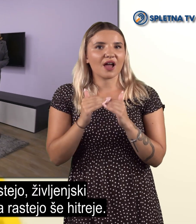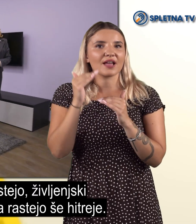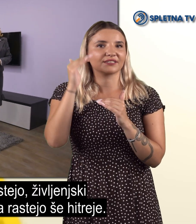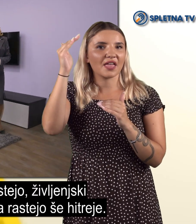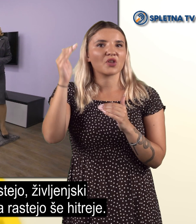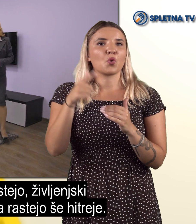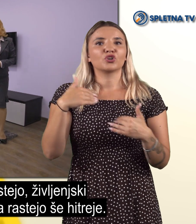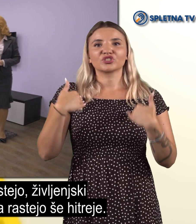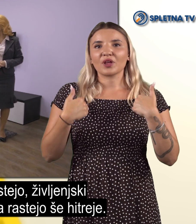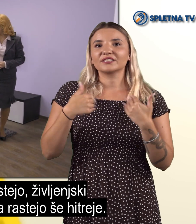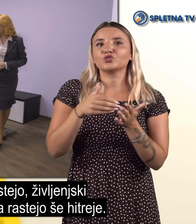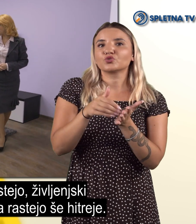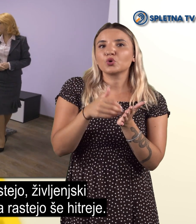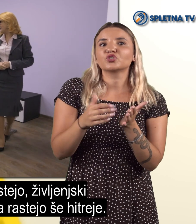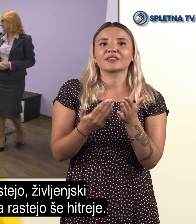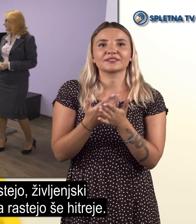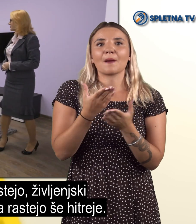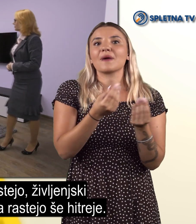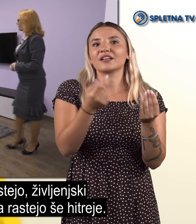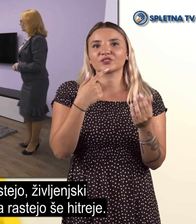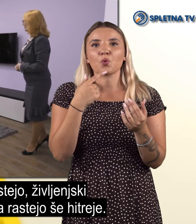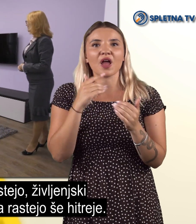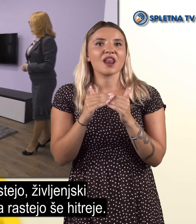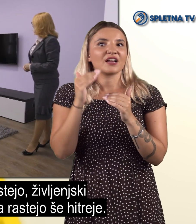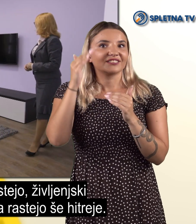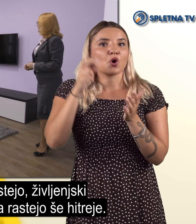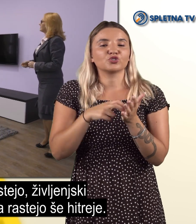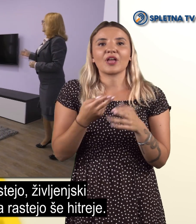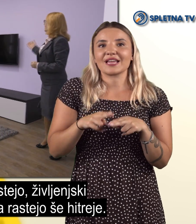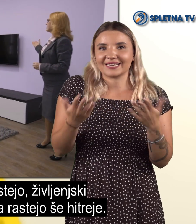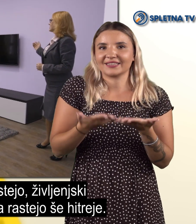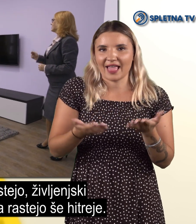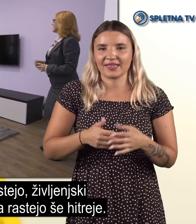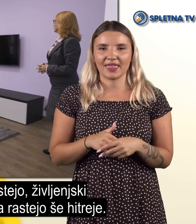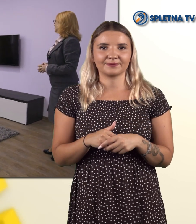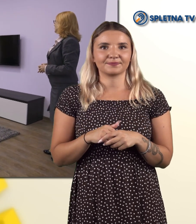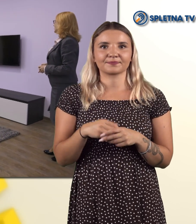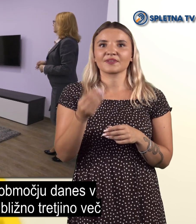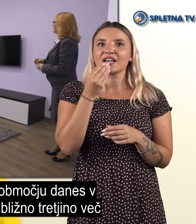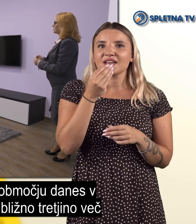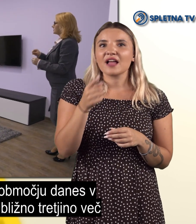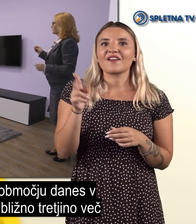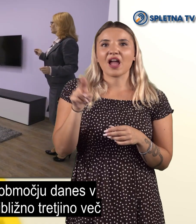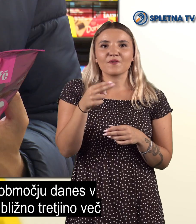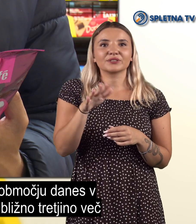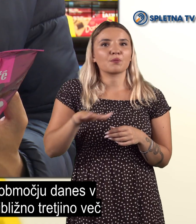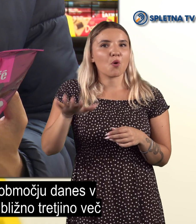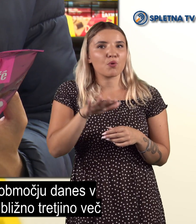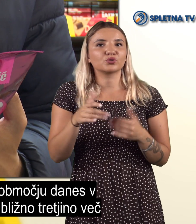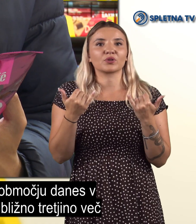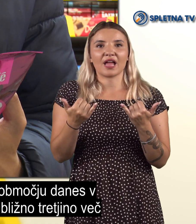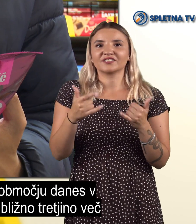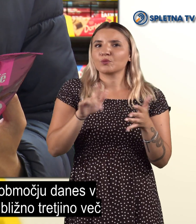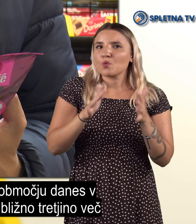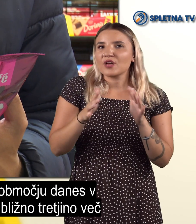Čeprav plače rastejo, življenjski stroški za marsikoga rastejo še hitreje. Hrana v evrskem območju danes